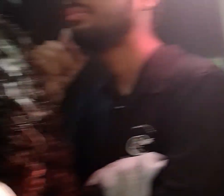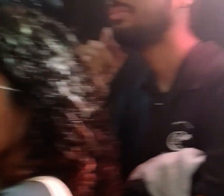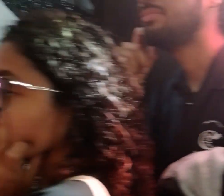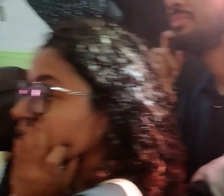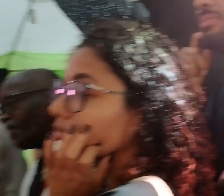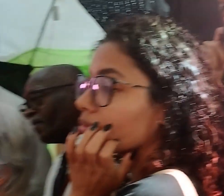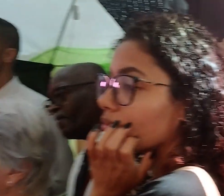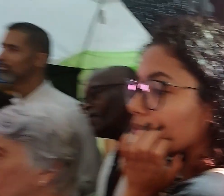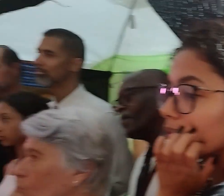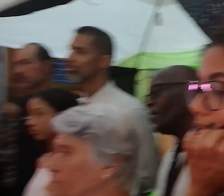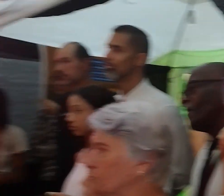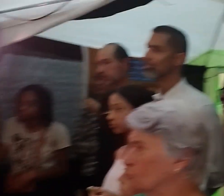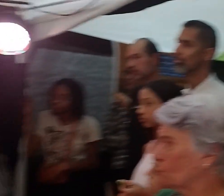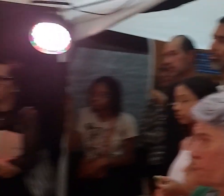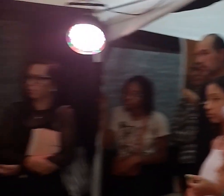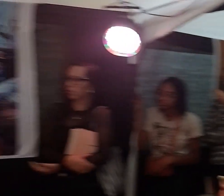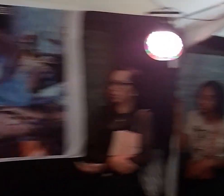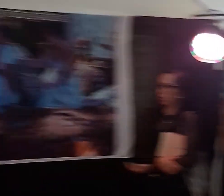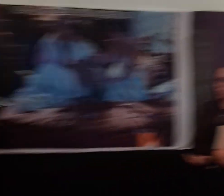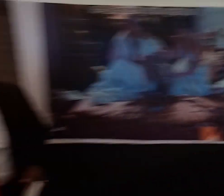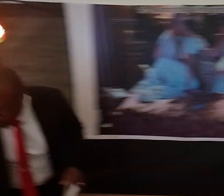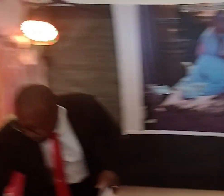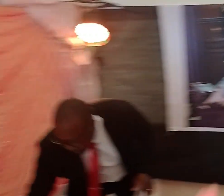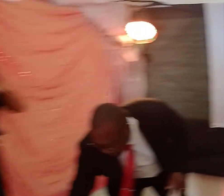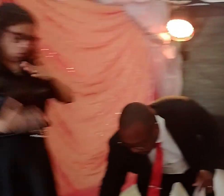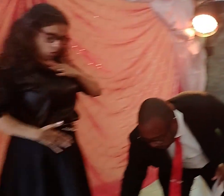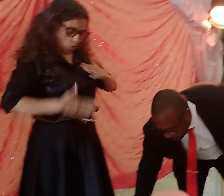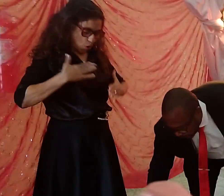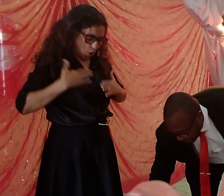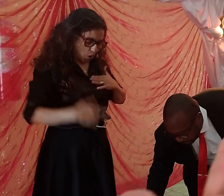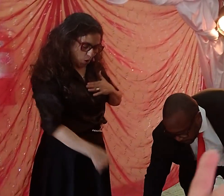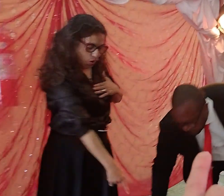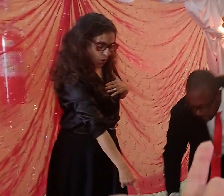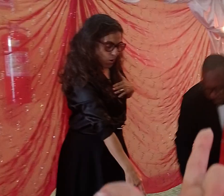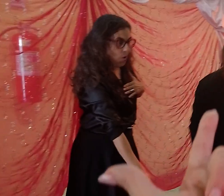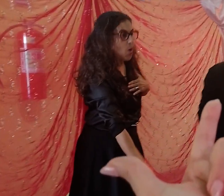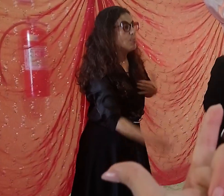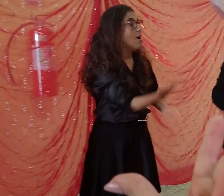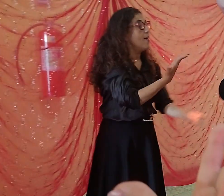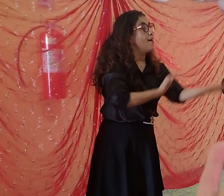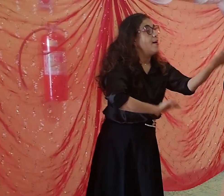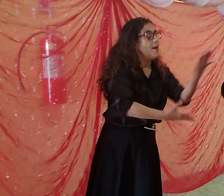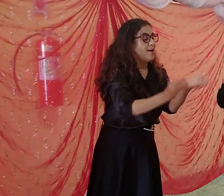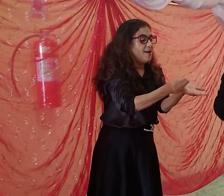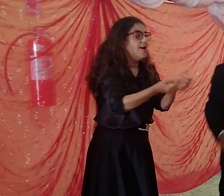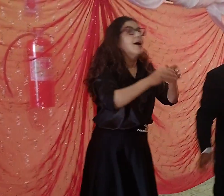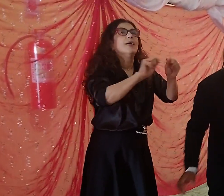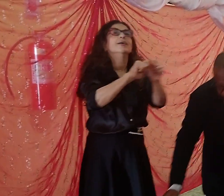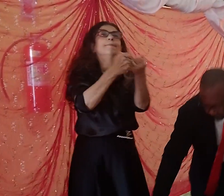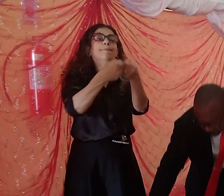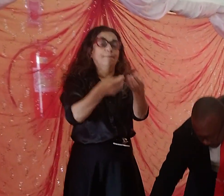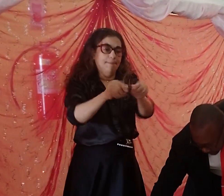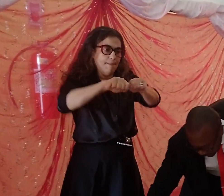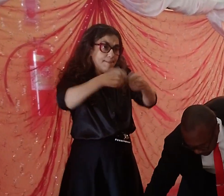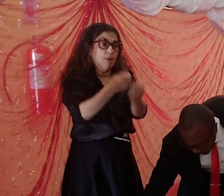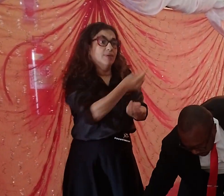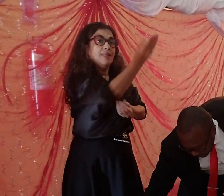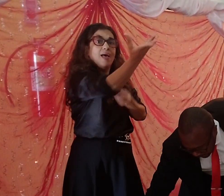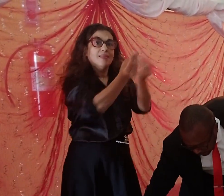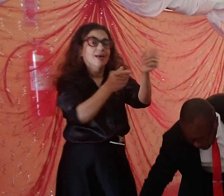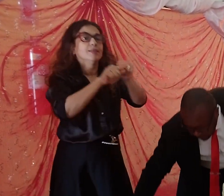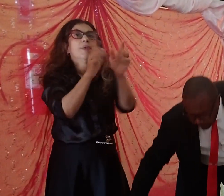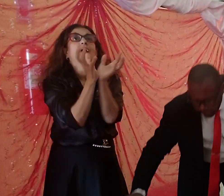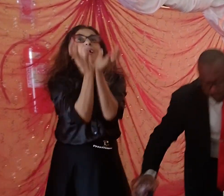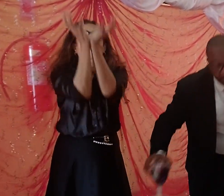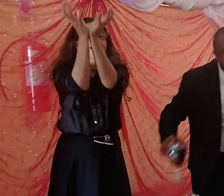Esse é o corpo, né? Todo aquele que fala a parte dele. E pegou o vinho também, representado